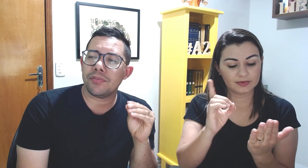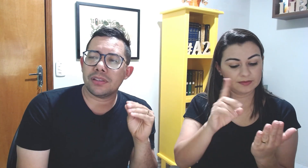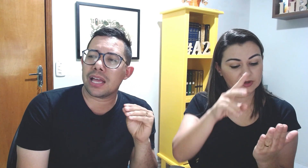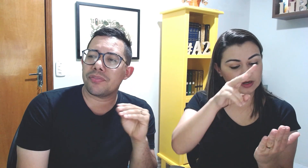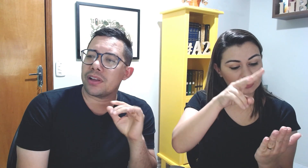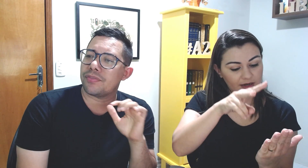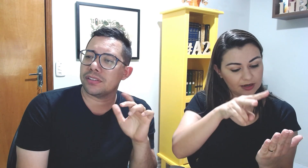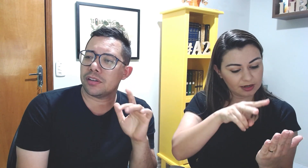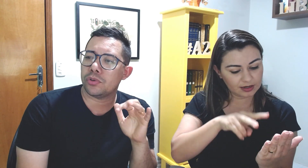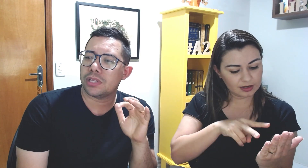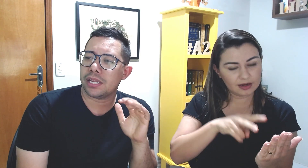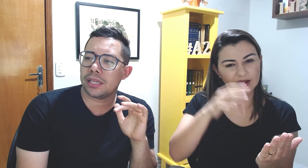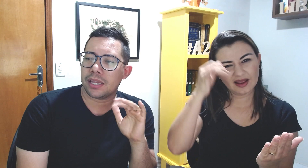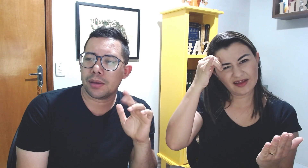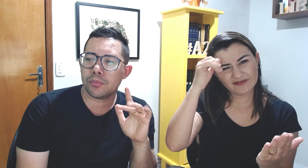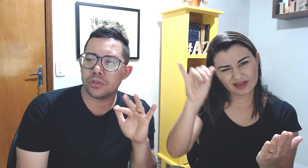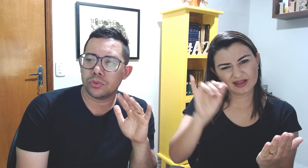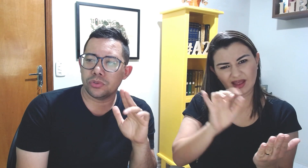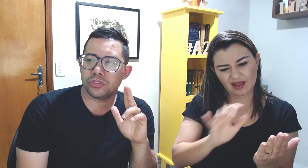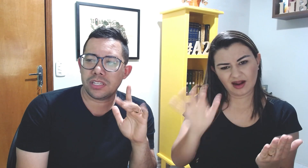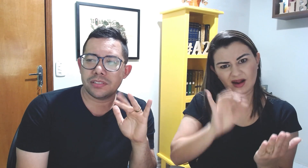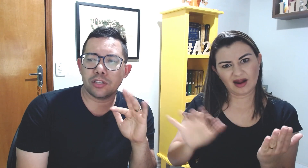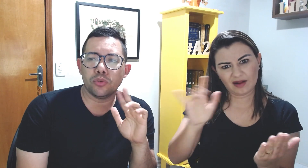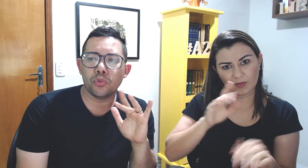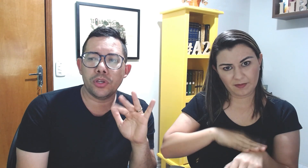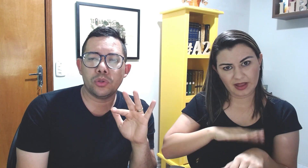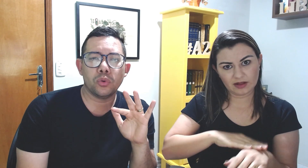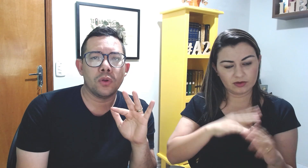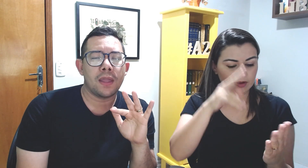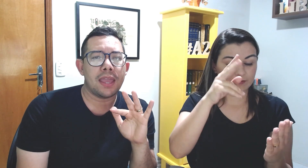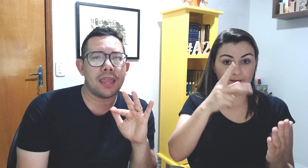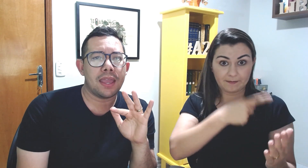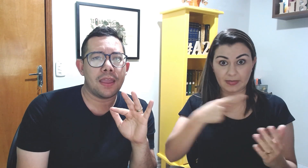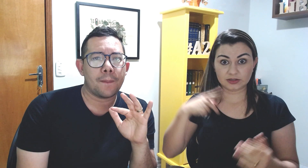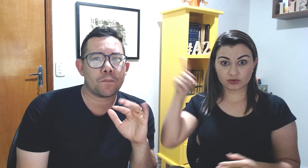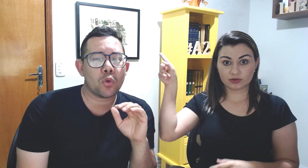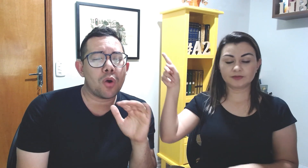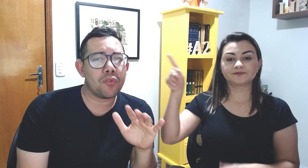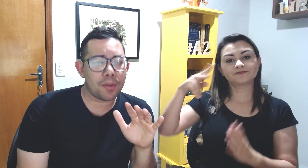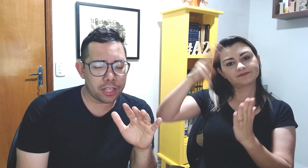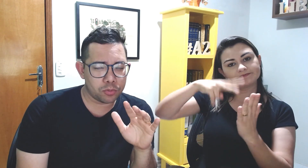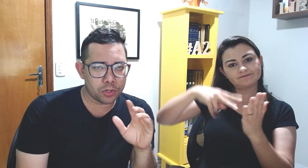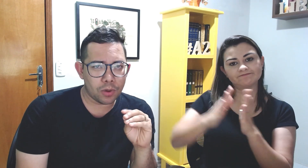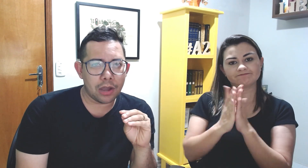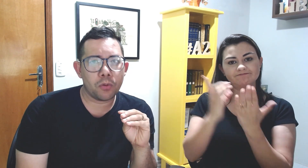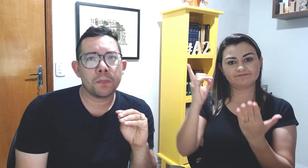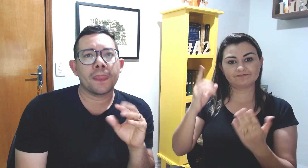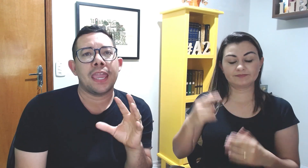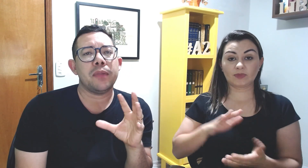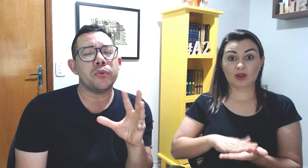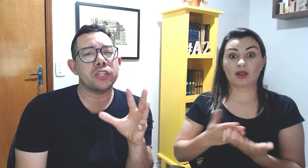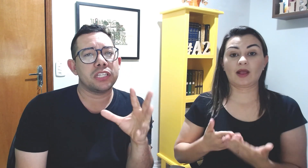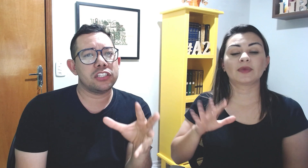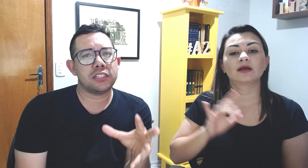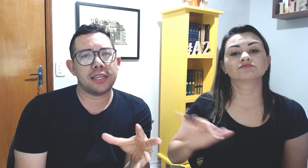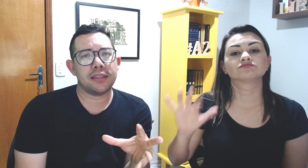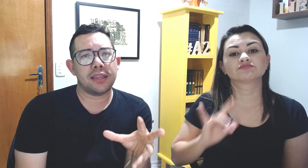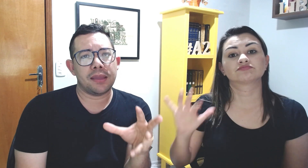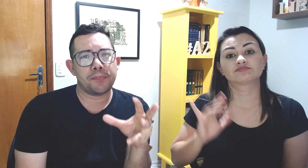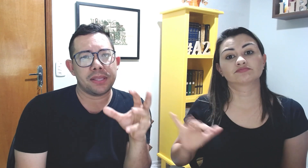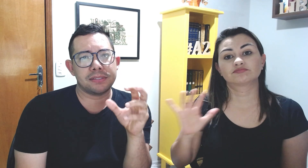bíblica, evitar ficar fazendo utilizando muito o alfabeto manual. É